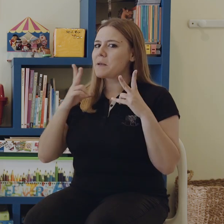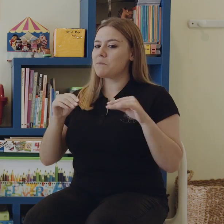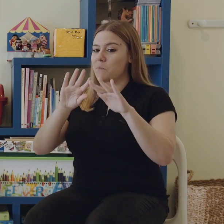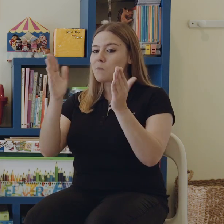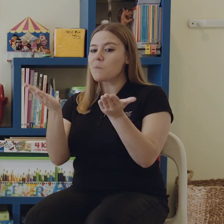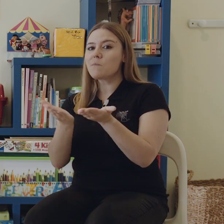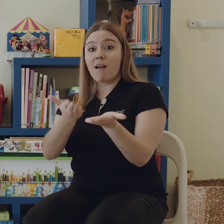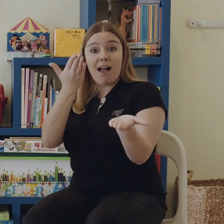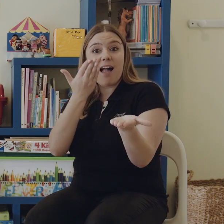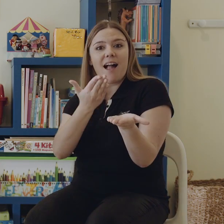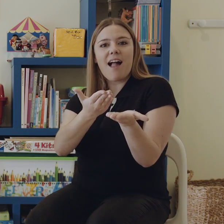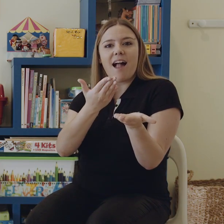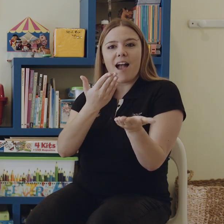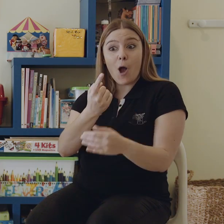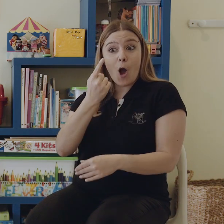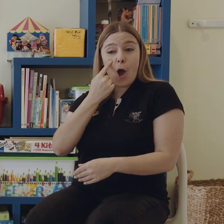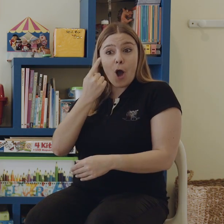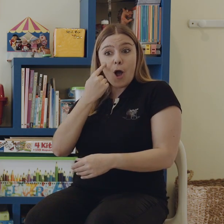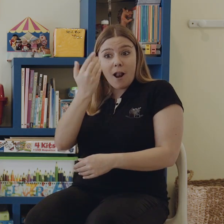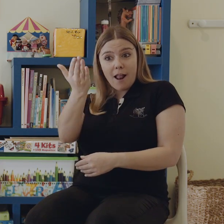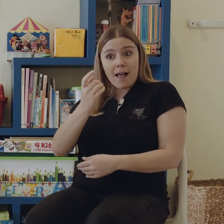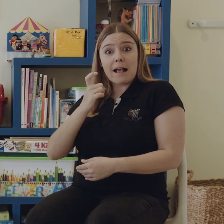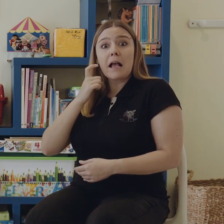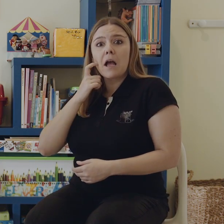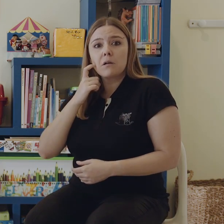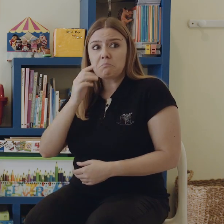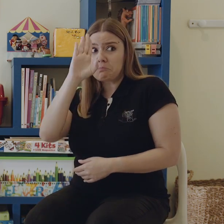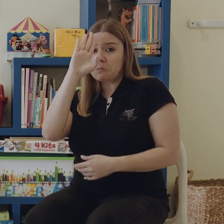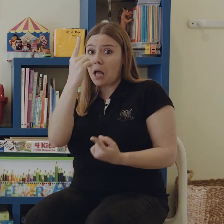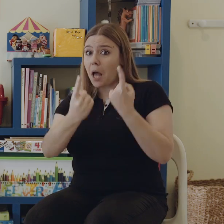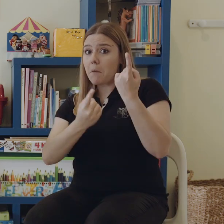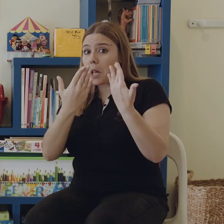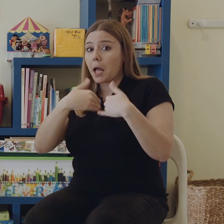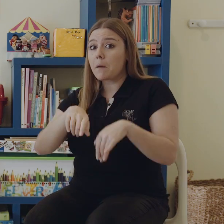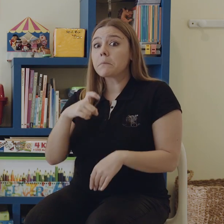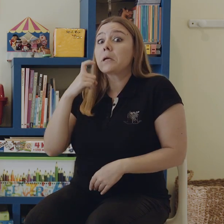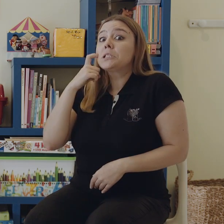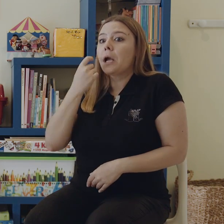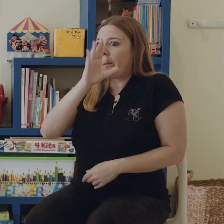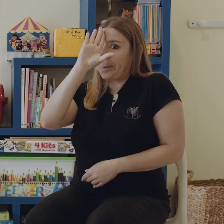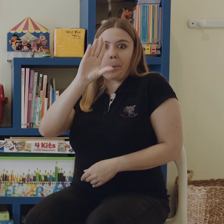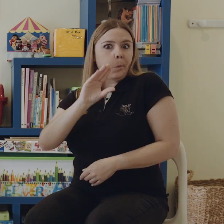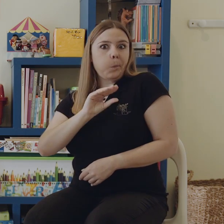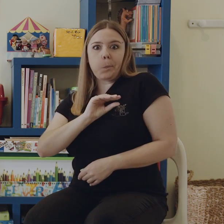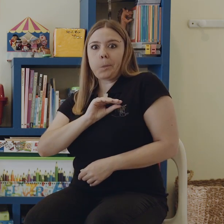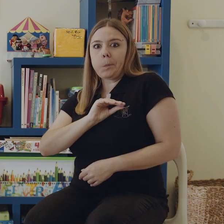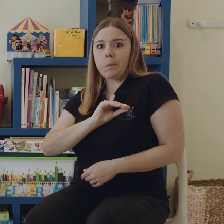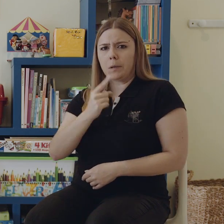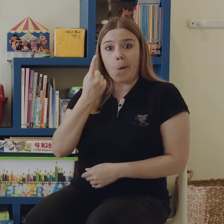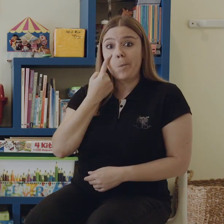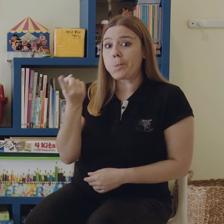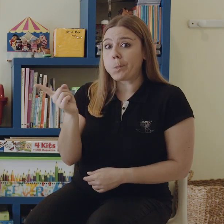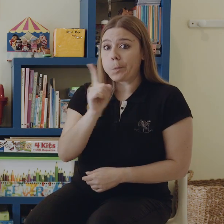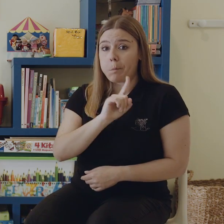bola na mão. Olha quem vem lá, quem vem, sabe que é alguém, mas não sabe quem. Será que eu